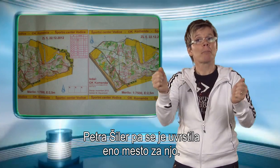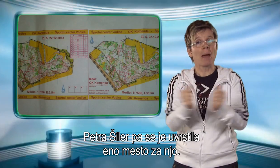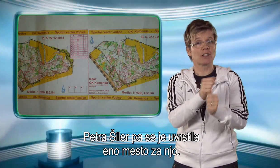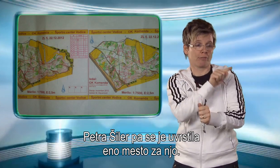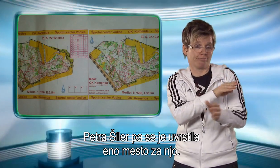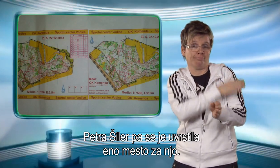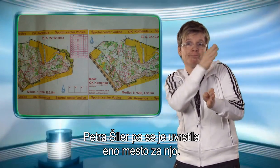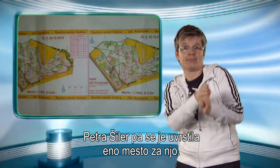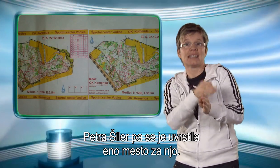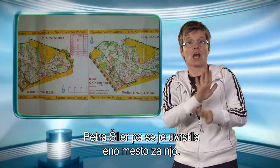za njo.